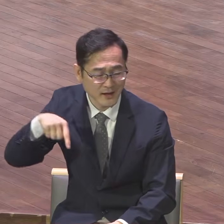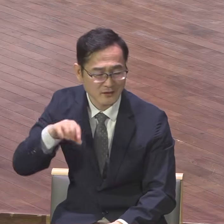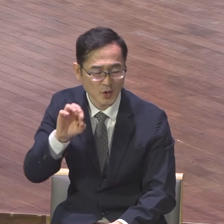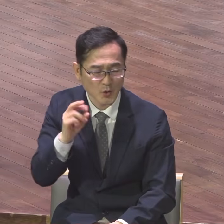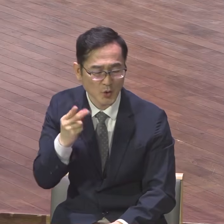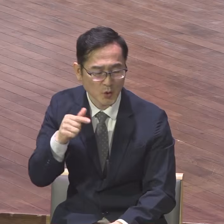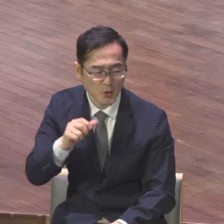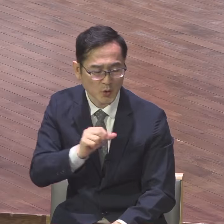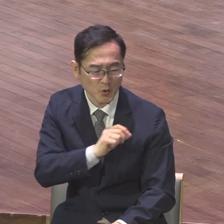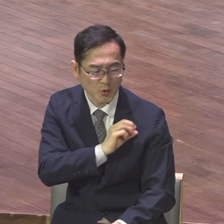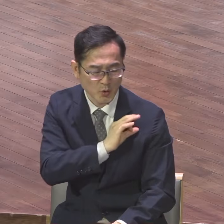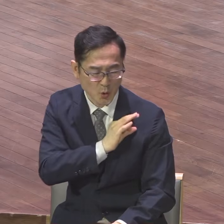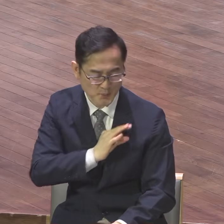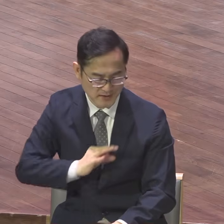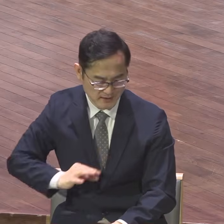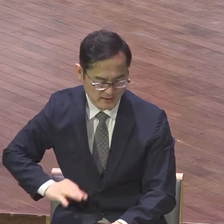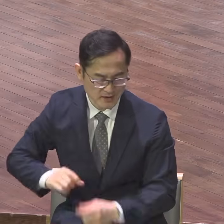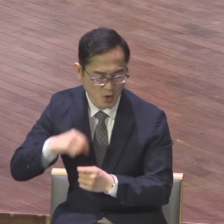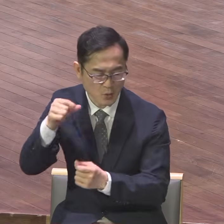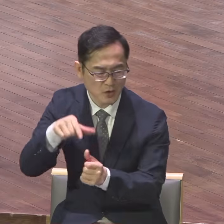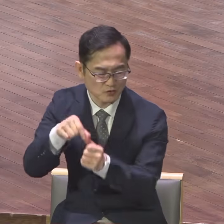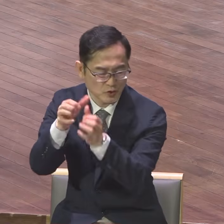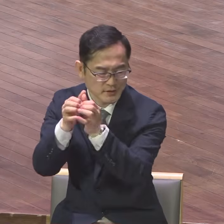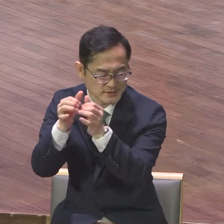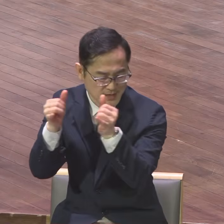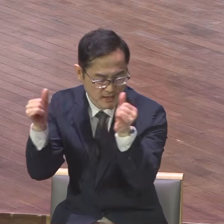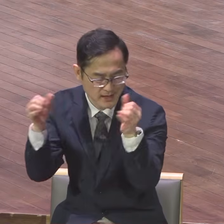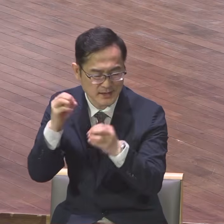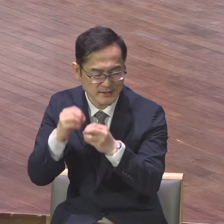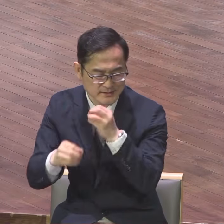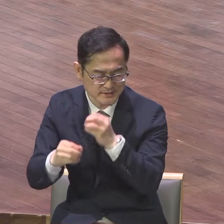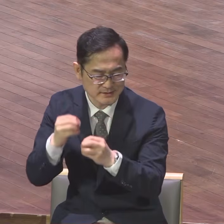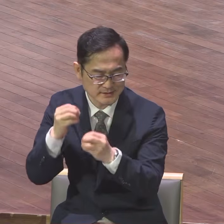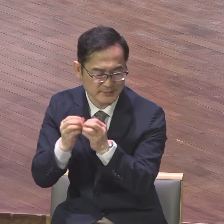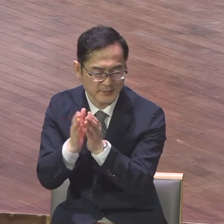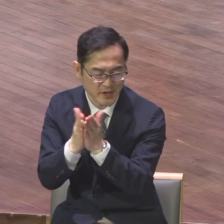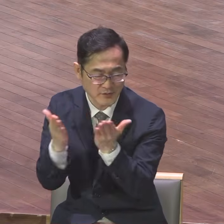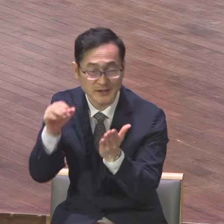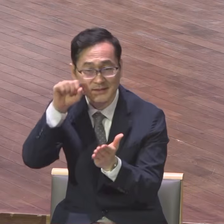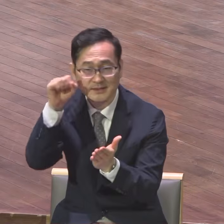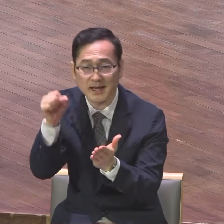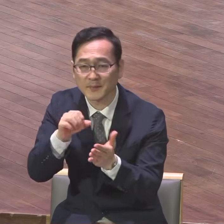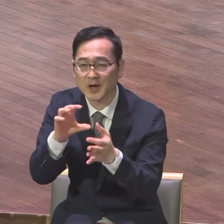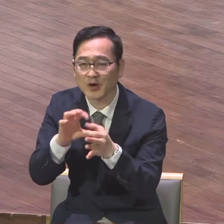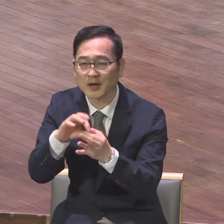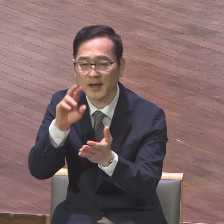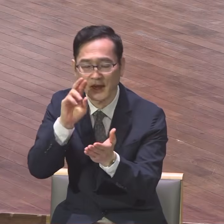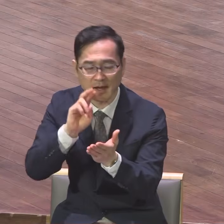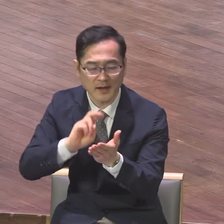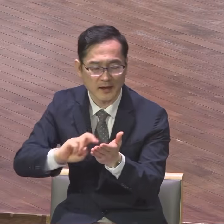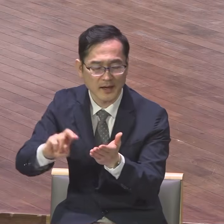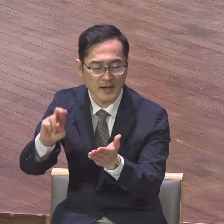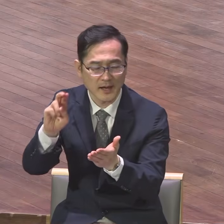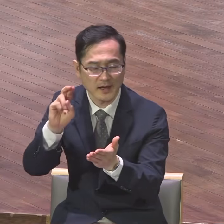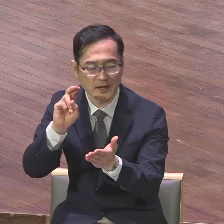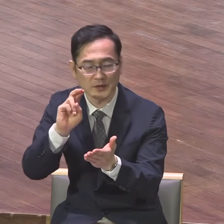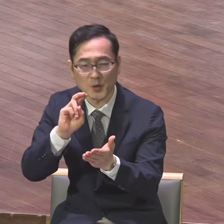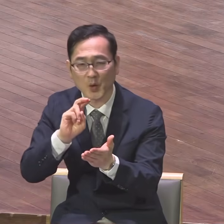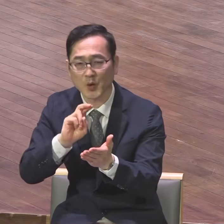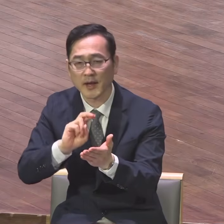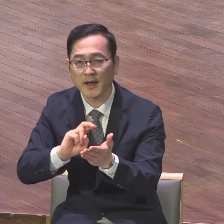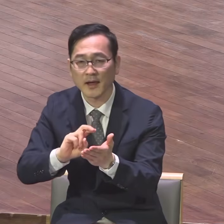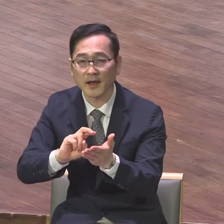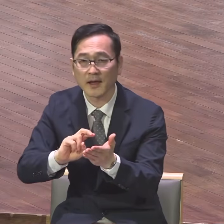욥기 영원한 구원자 시편 그는